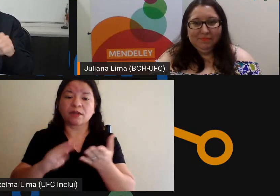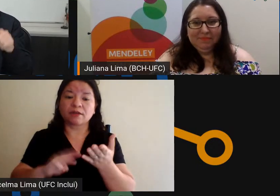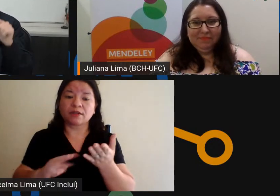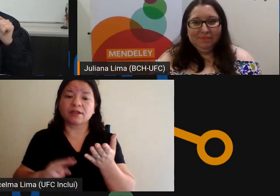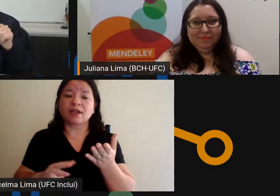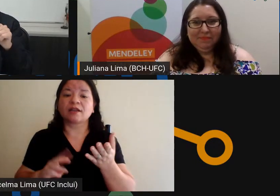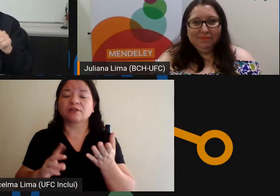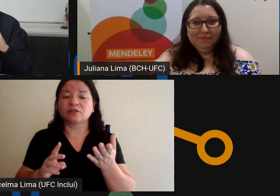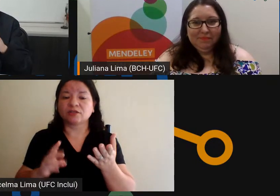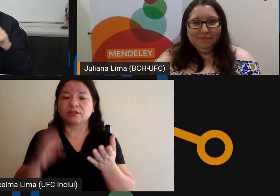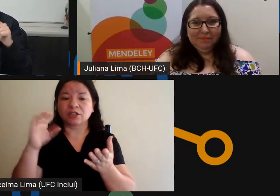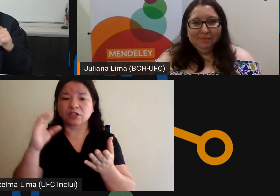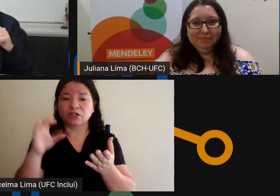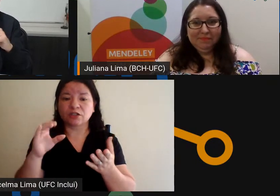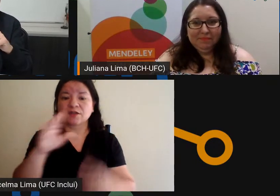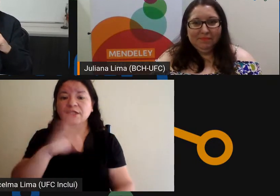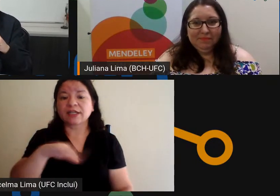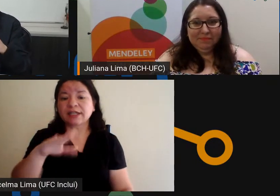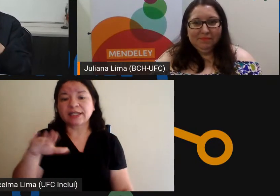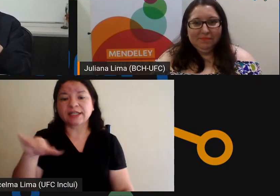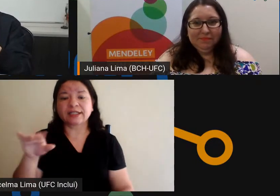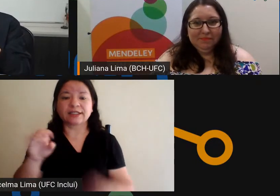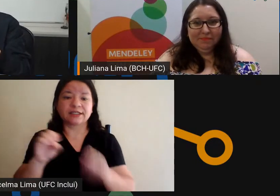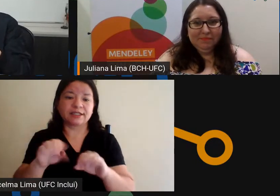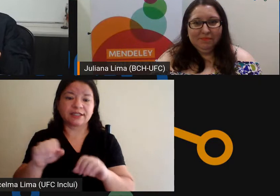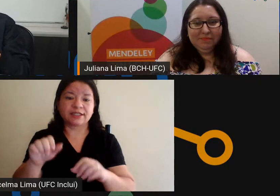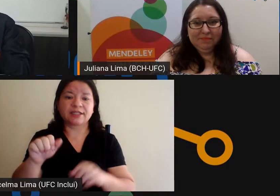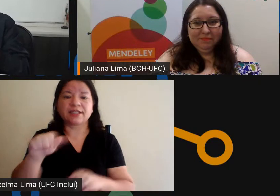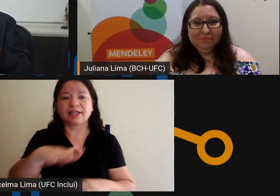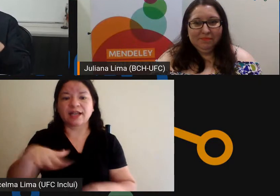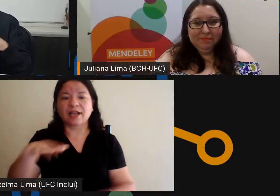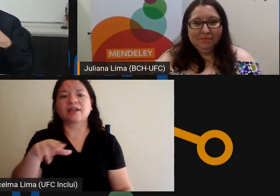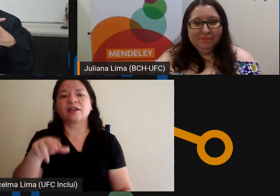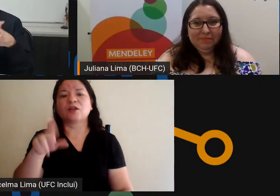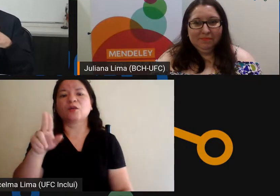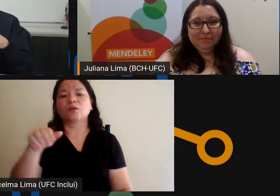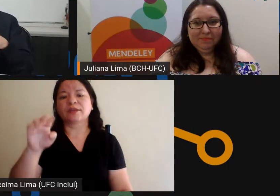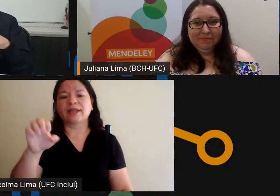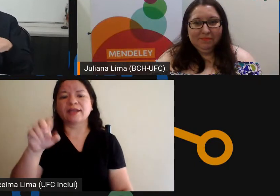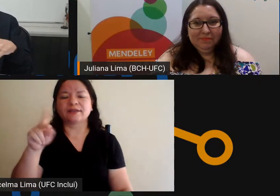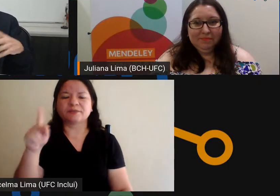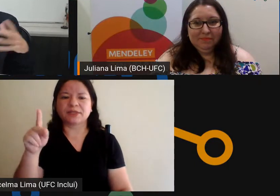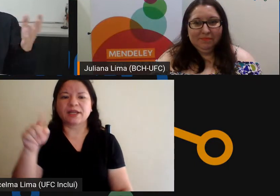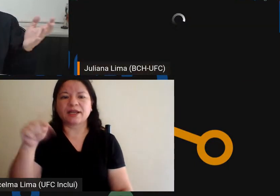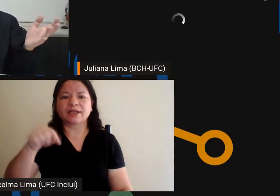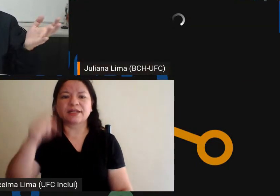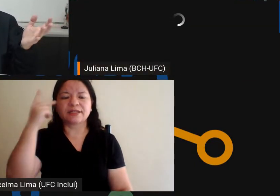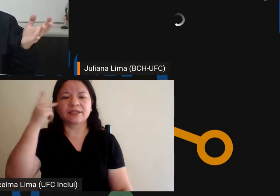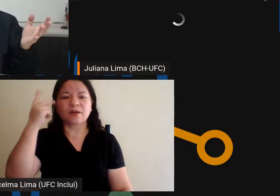a 6 anos. Trabalho junto com uma professora da área da educação da Unesp de Marília, né? Aqui no estado de São Paulo.